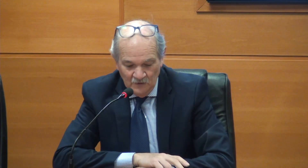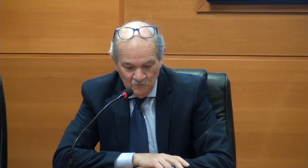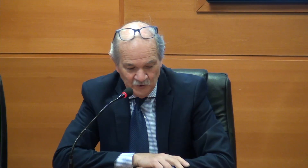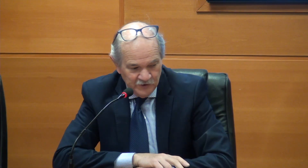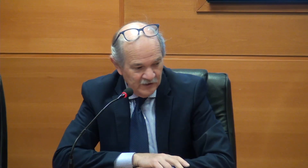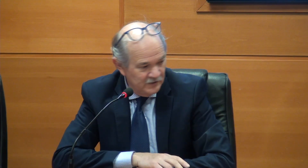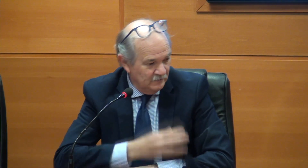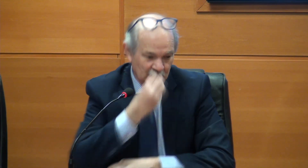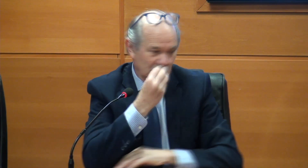Buenos días